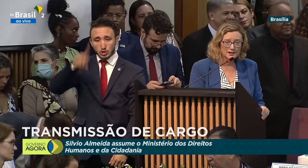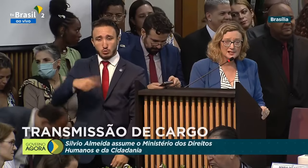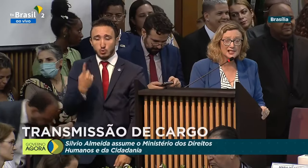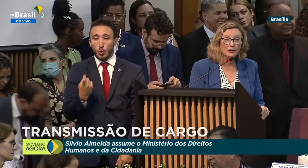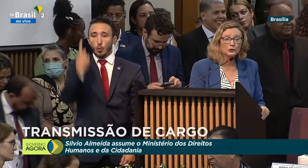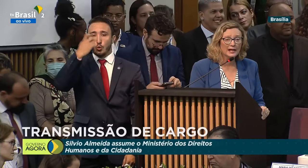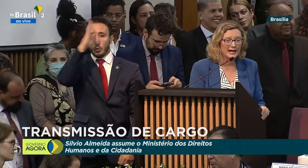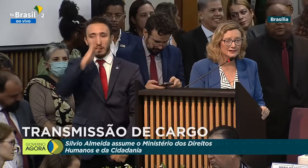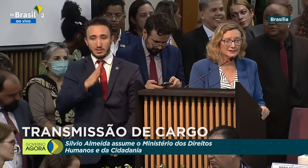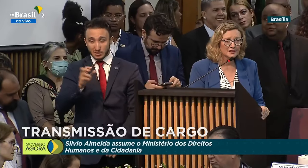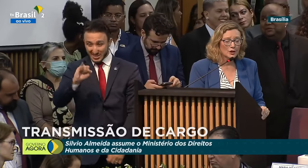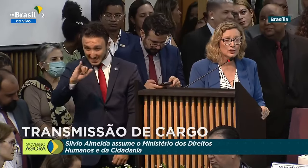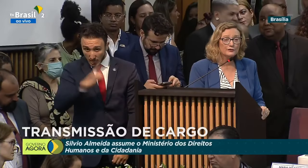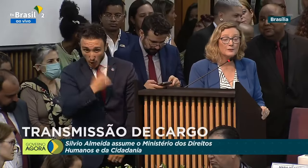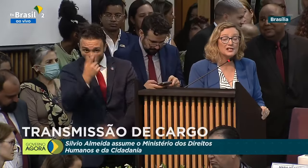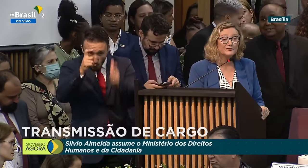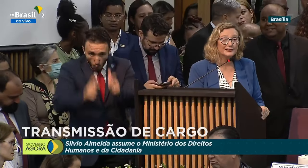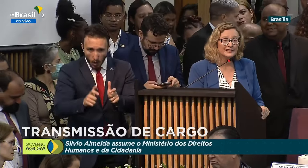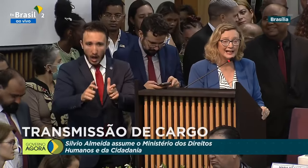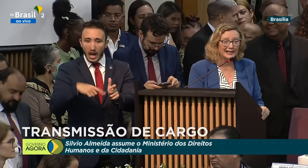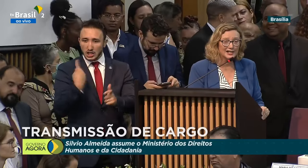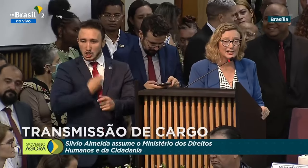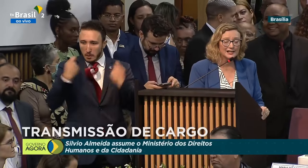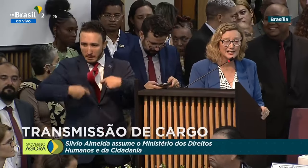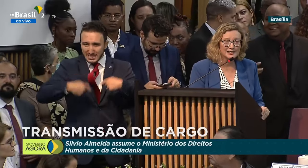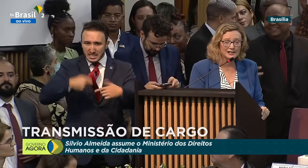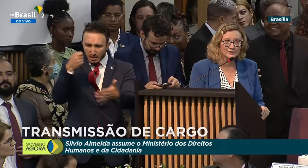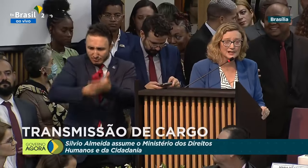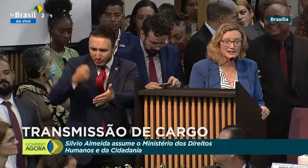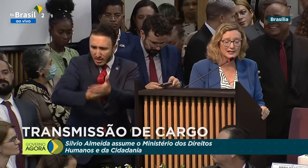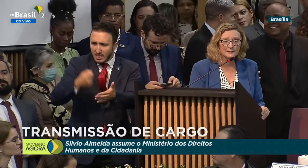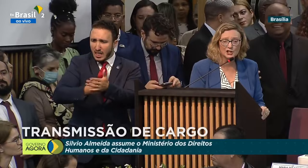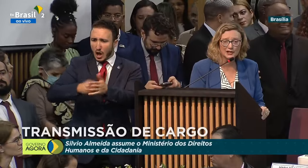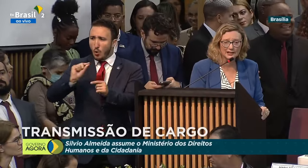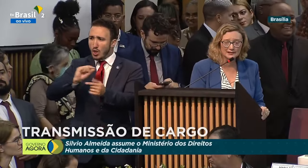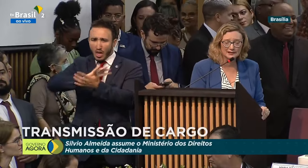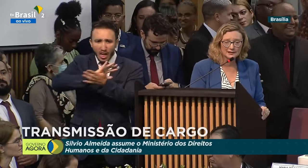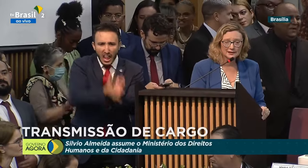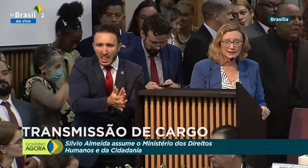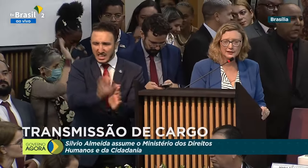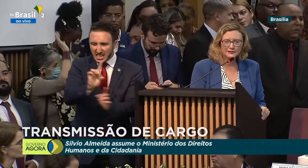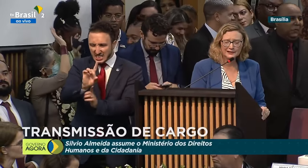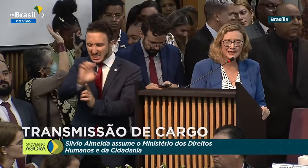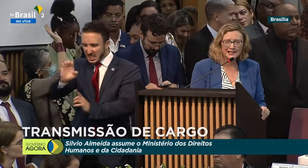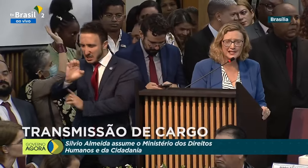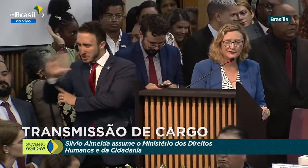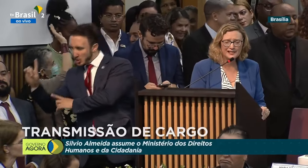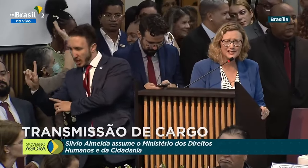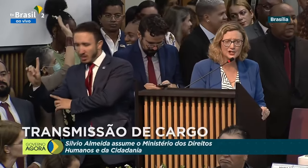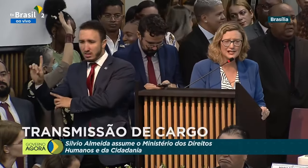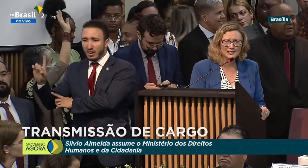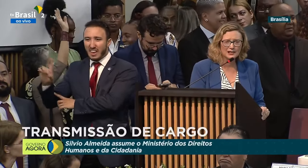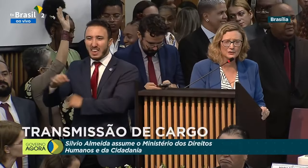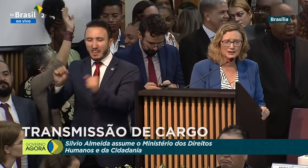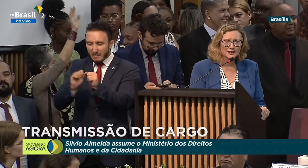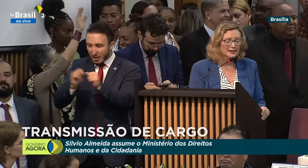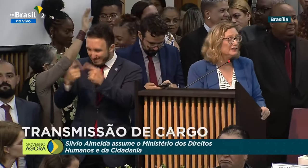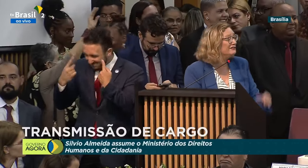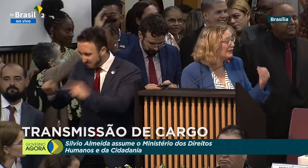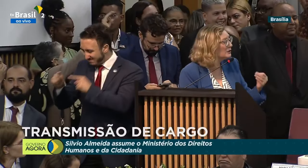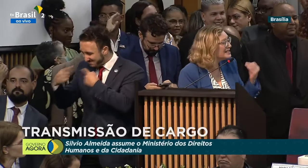se é um lugar onde Vamos enfrentar a radicalização da Extrema direita enfrentar essa pacização